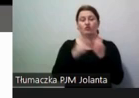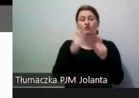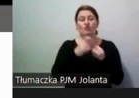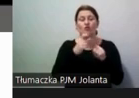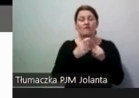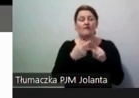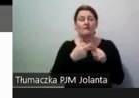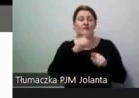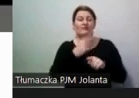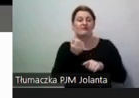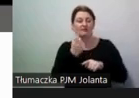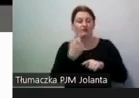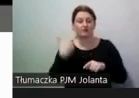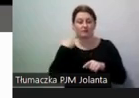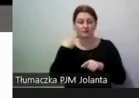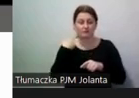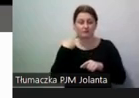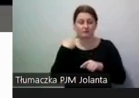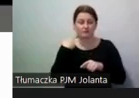przed chwileczką było